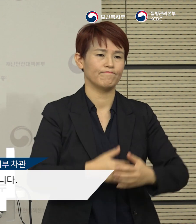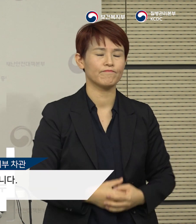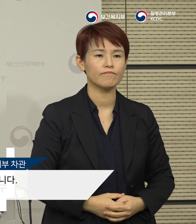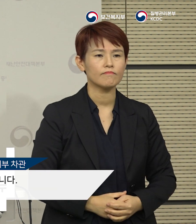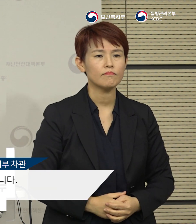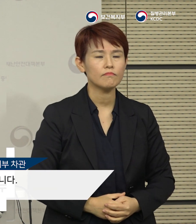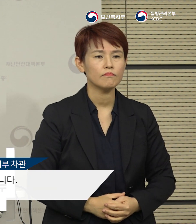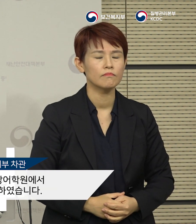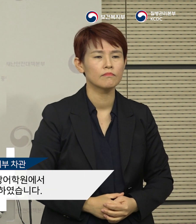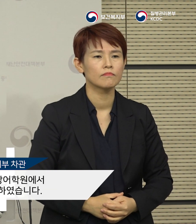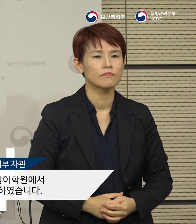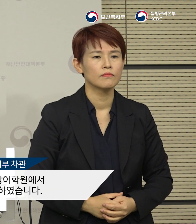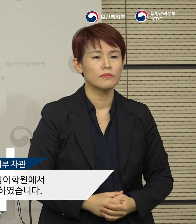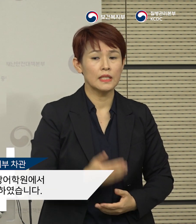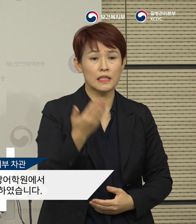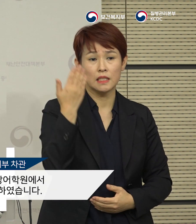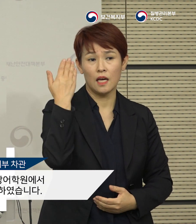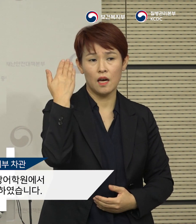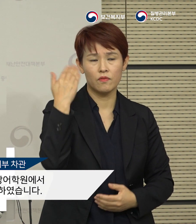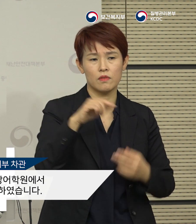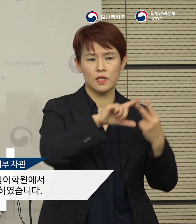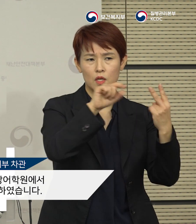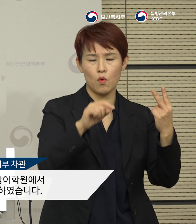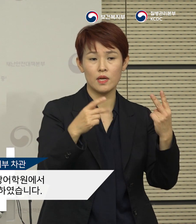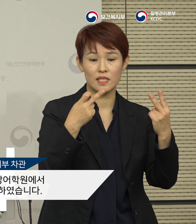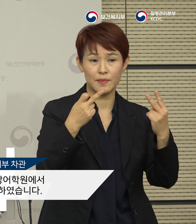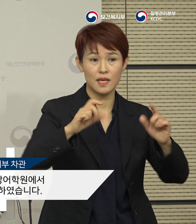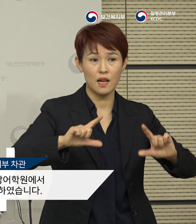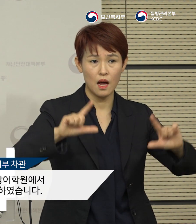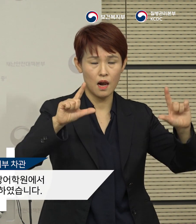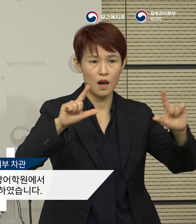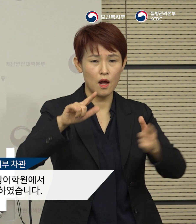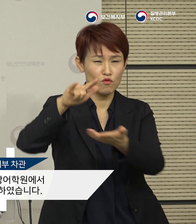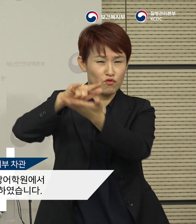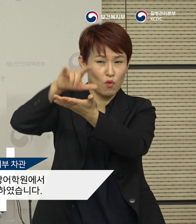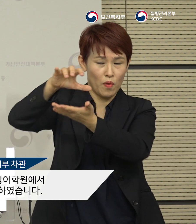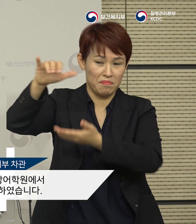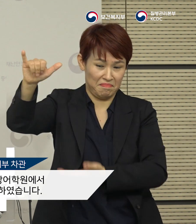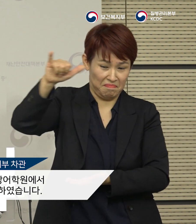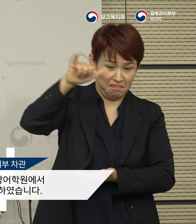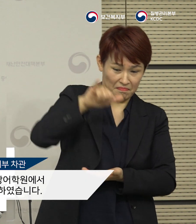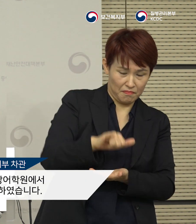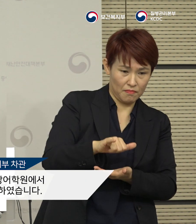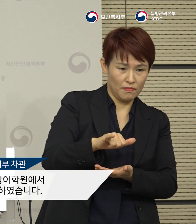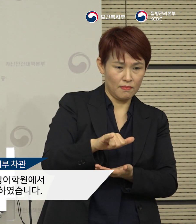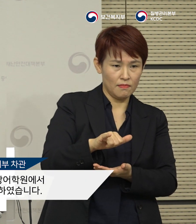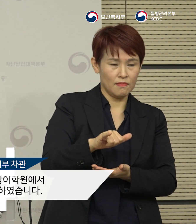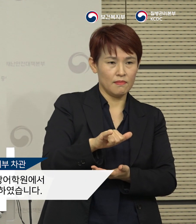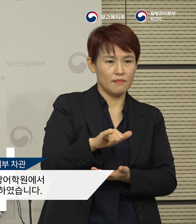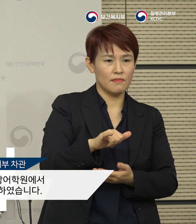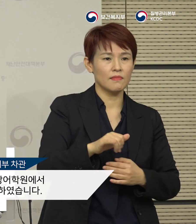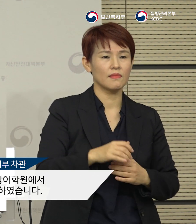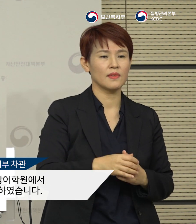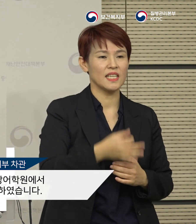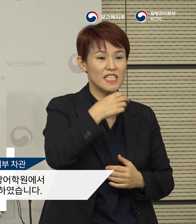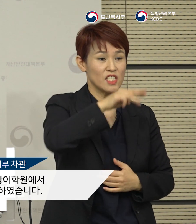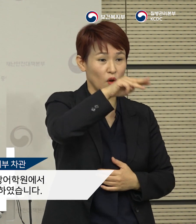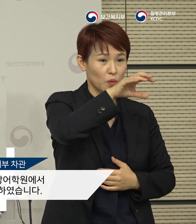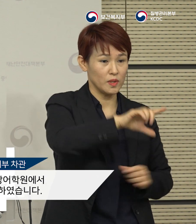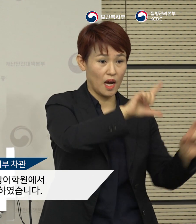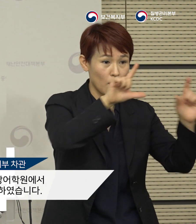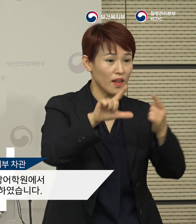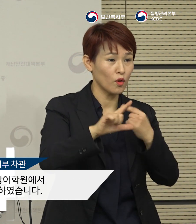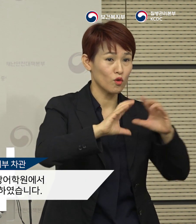부탁드립니다. 한편 지난 2월 12일 우한에서 귀국하여 이천 국방어학원에서